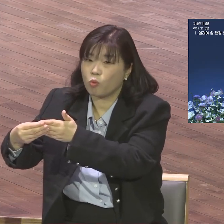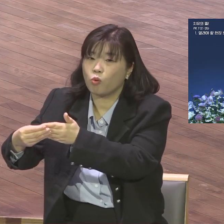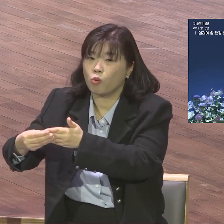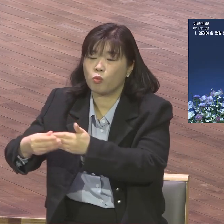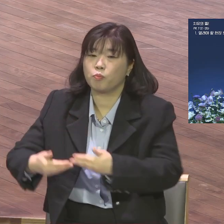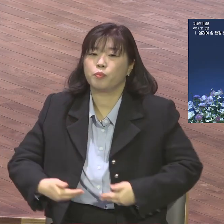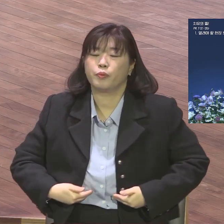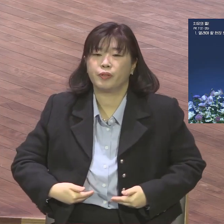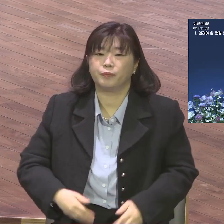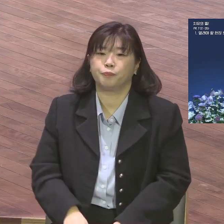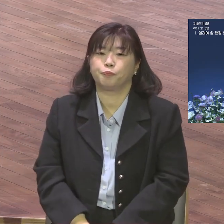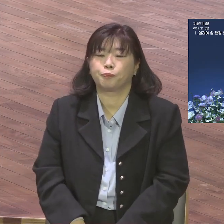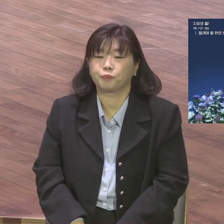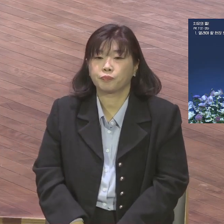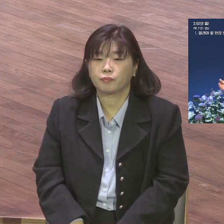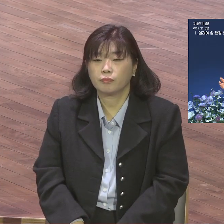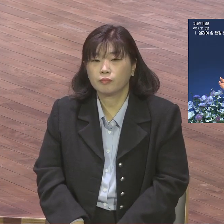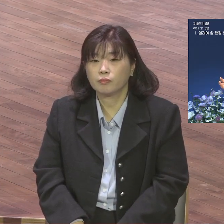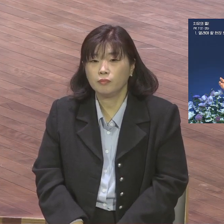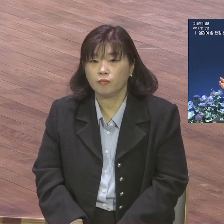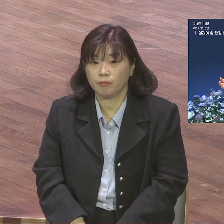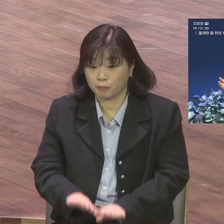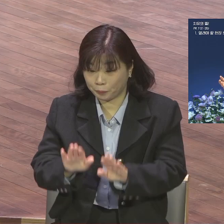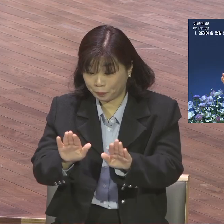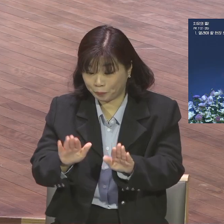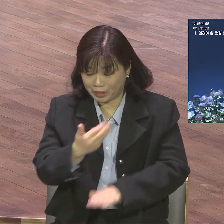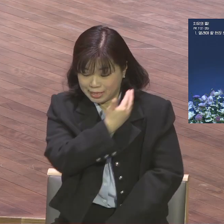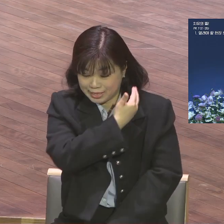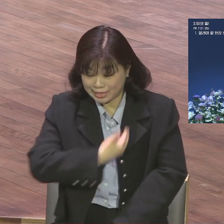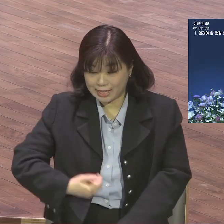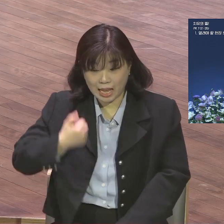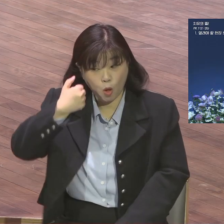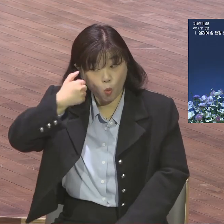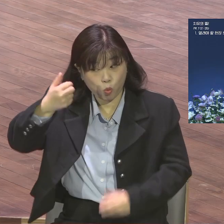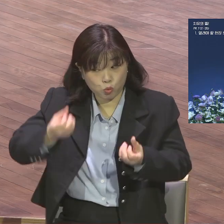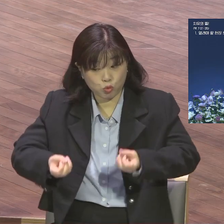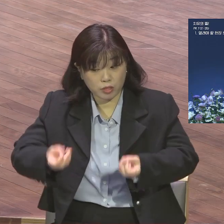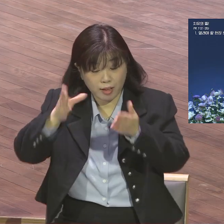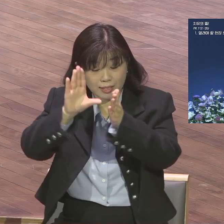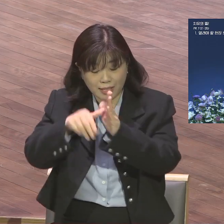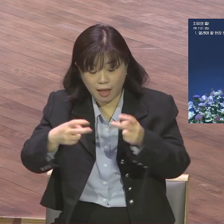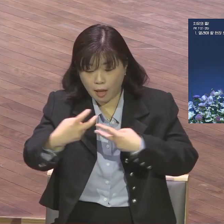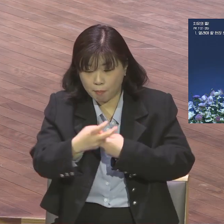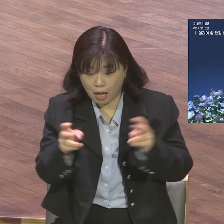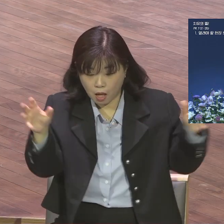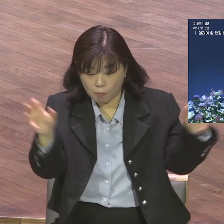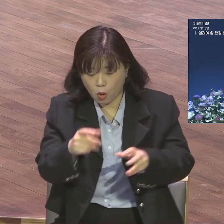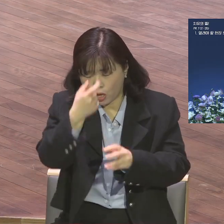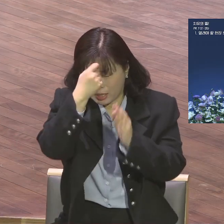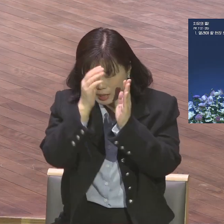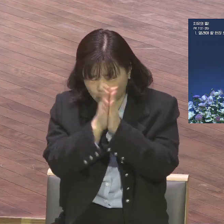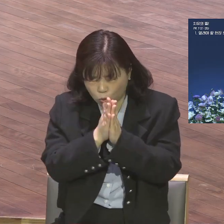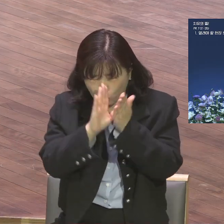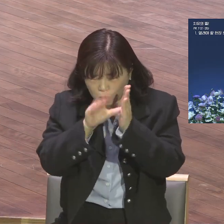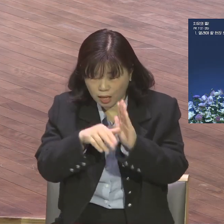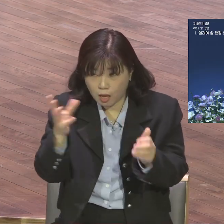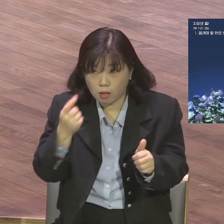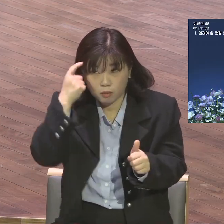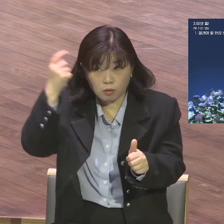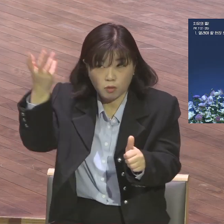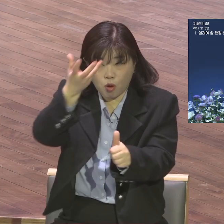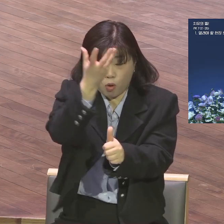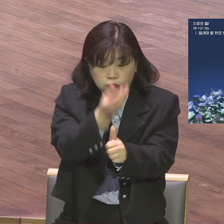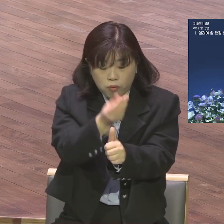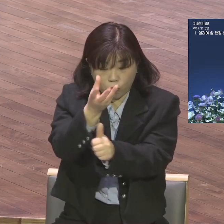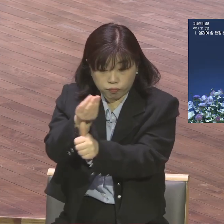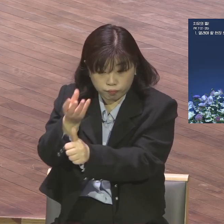임한 성령 강림 후에 이제 놀라운 사역을, 베드로의 능력입니까? 아니에요. 하나님께서 성령을 통하여